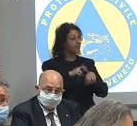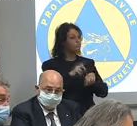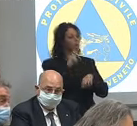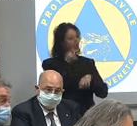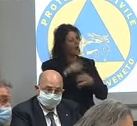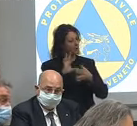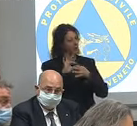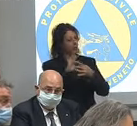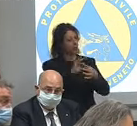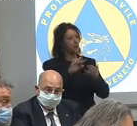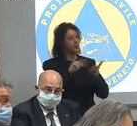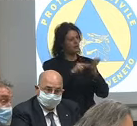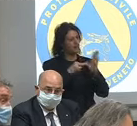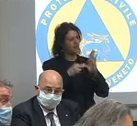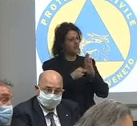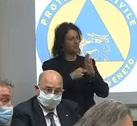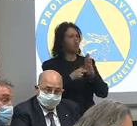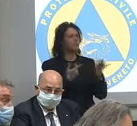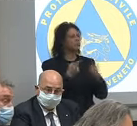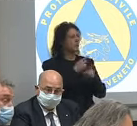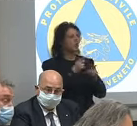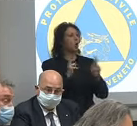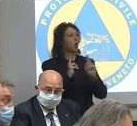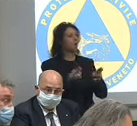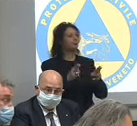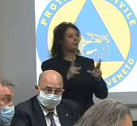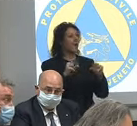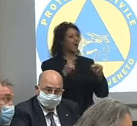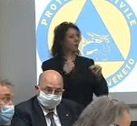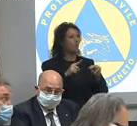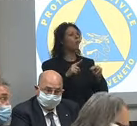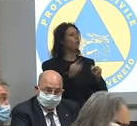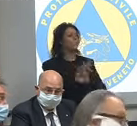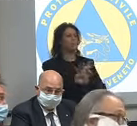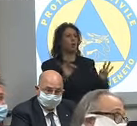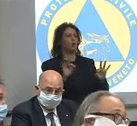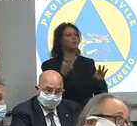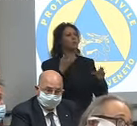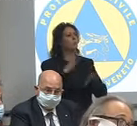credo che il nostro ospedale si candidi ad avere un ruolo importante in questa attività.